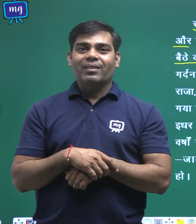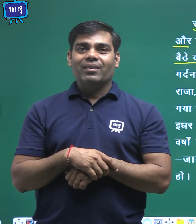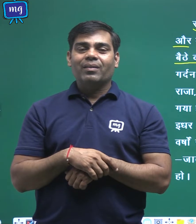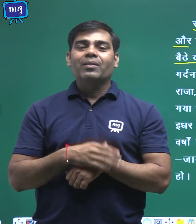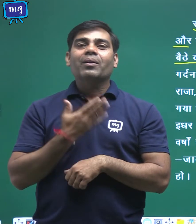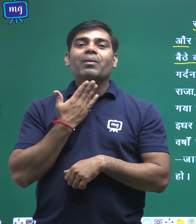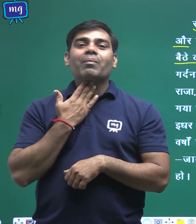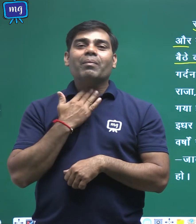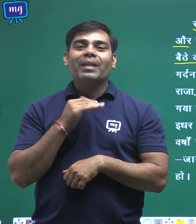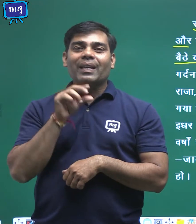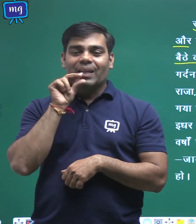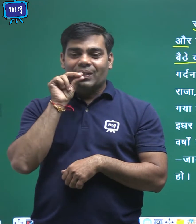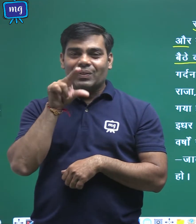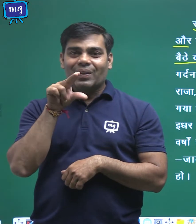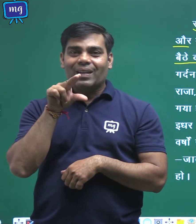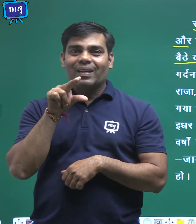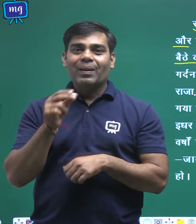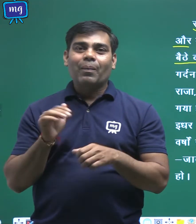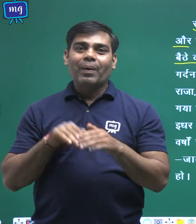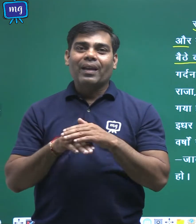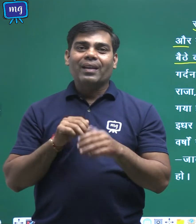मीठे स्वर में